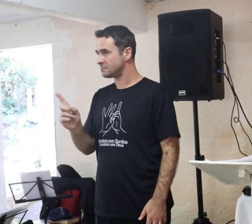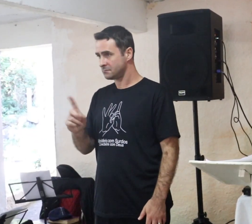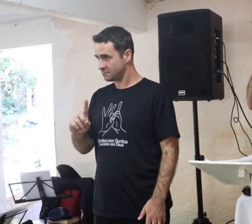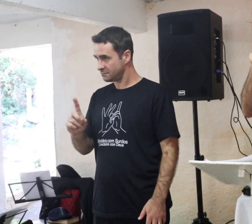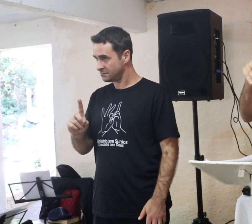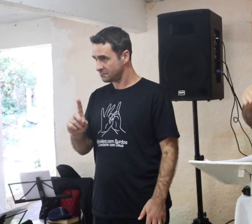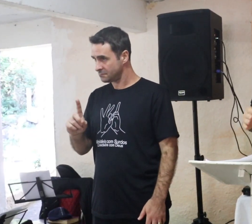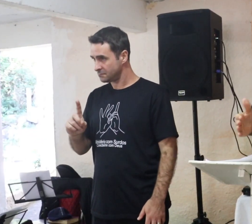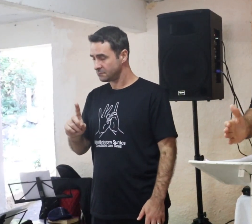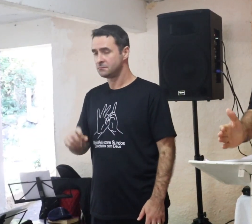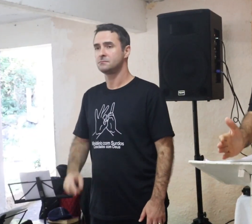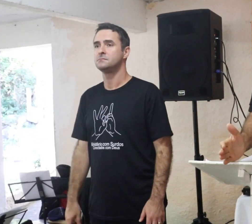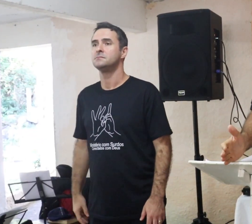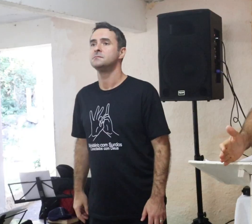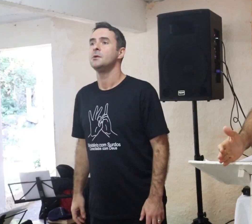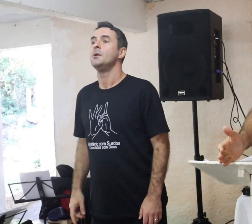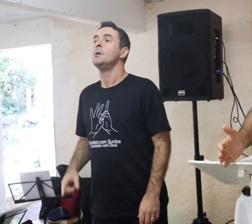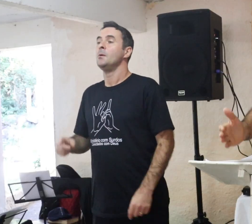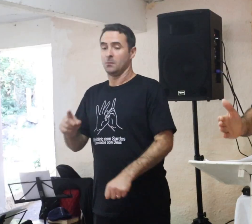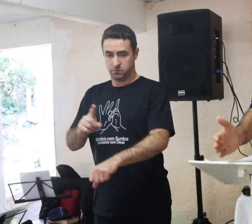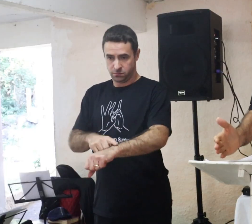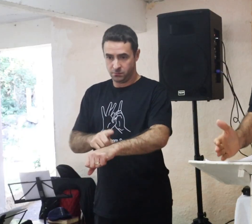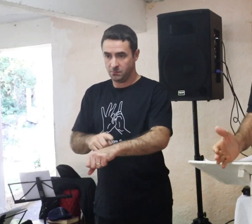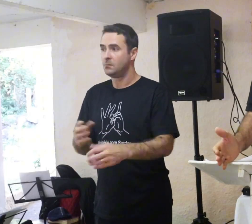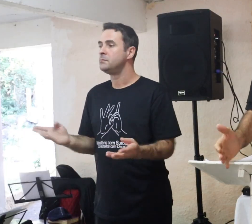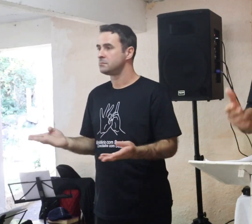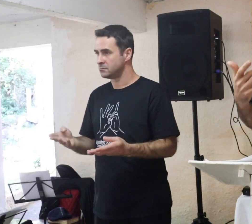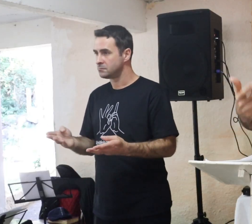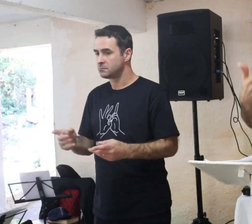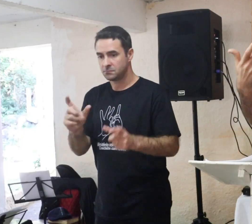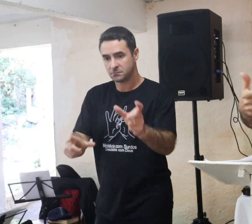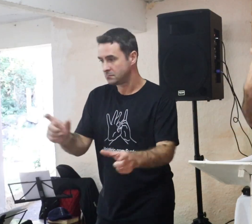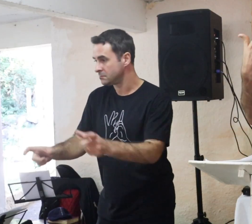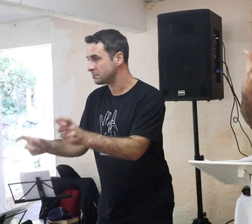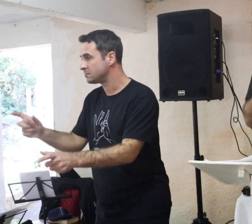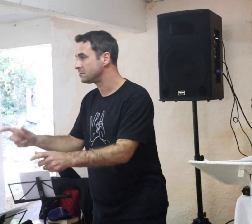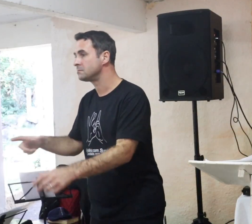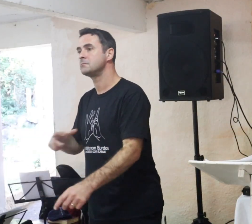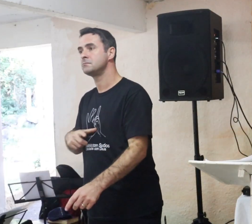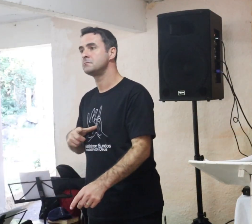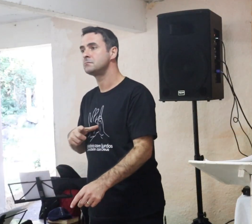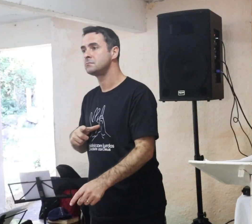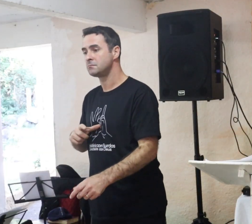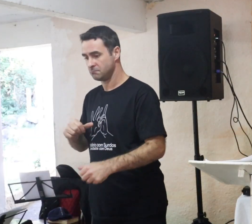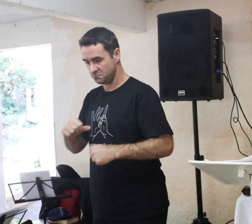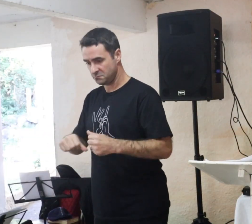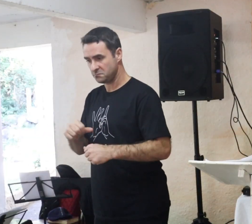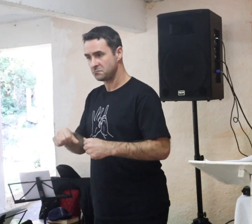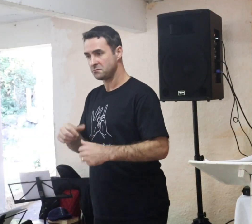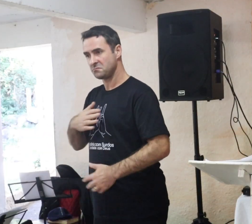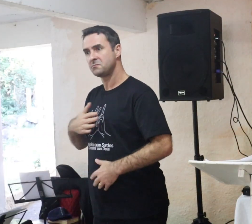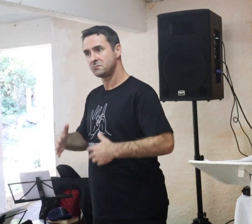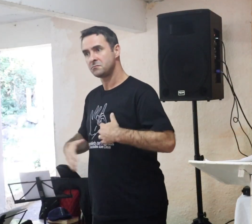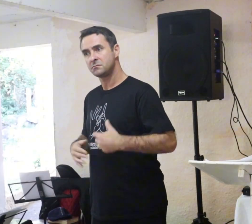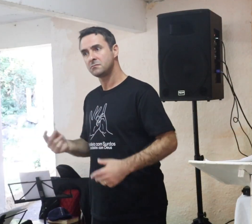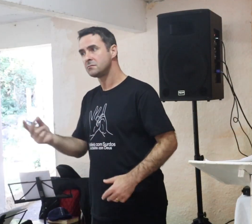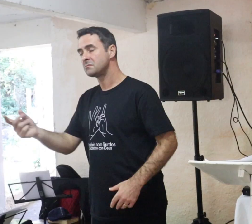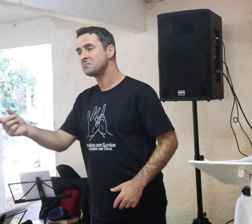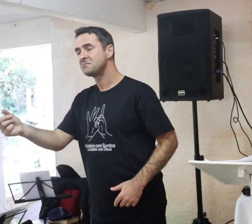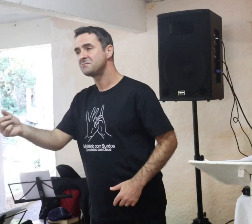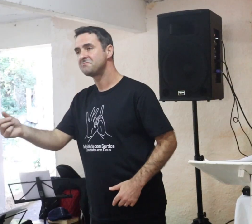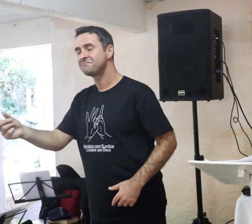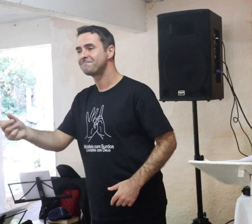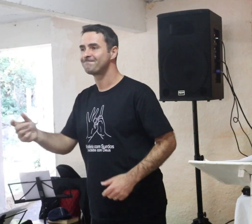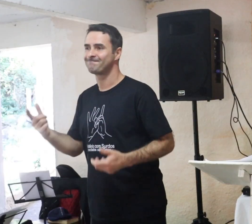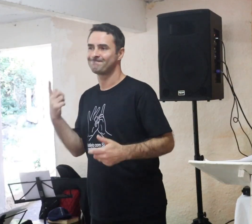Parênteses aqui, nós vivemos num tempo em que muitas pessoas têm tentado transformar os seus corpos em algo eterno. Mas